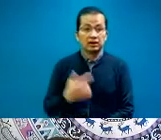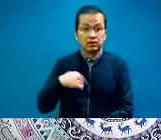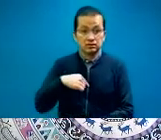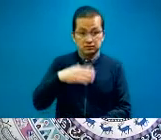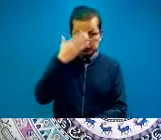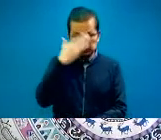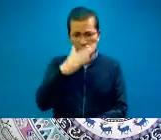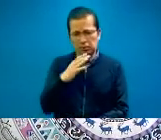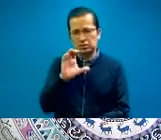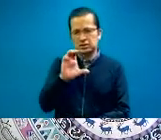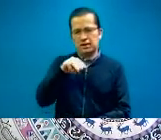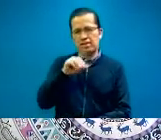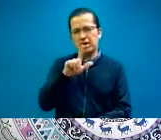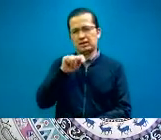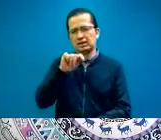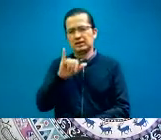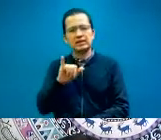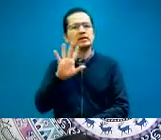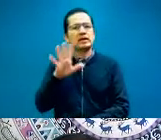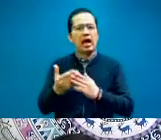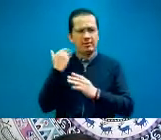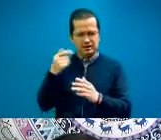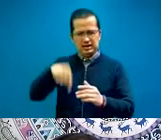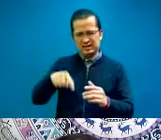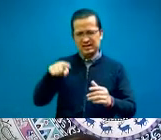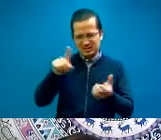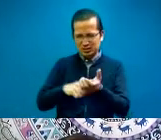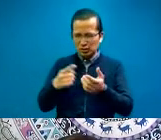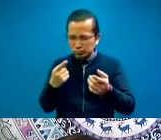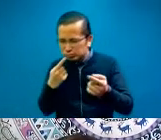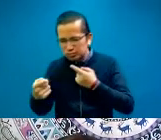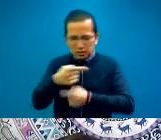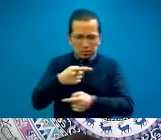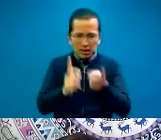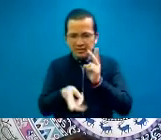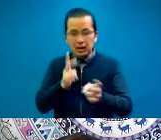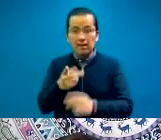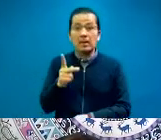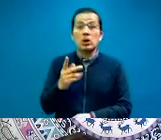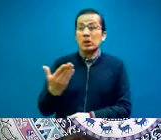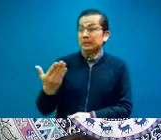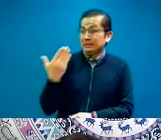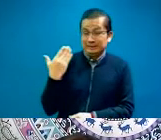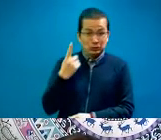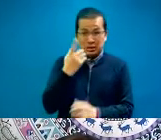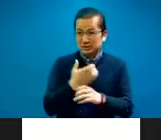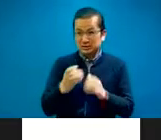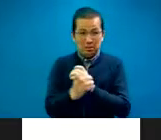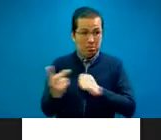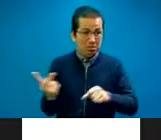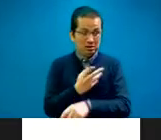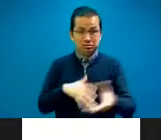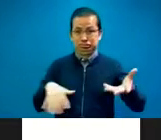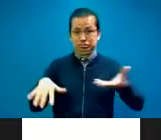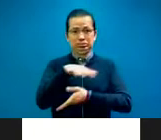comentarse, francamente históricos, que se logró con el colectivo Traductores MX, atrás con el